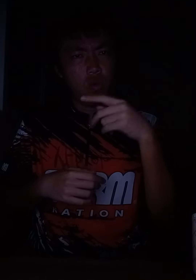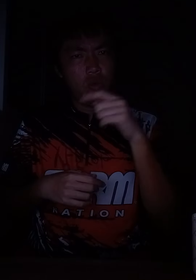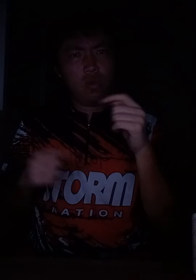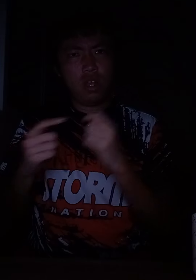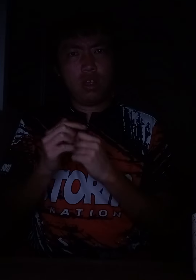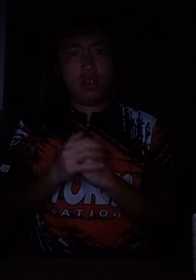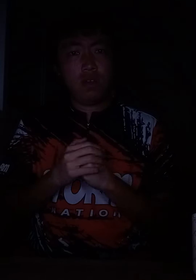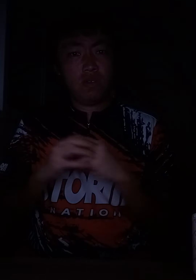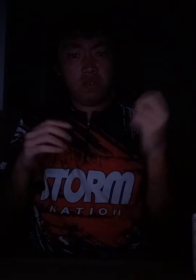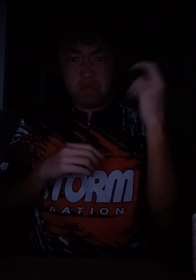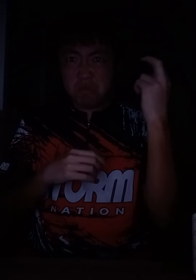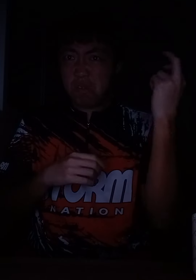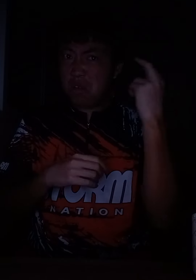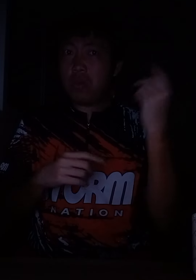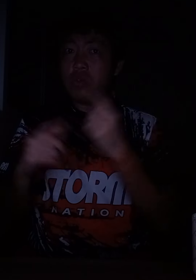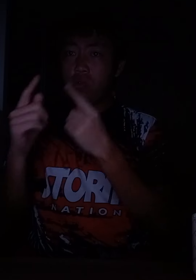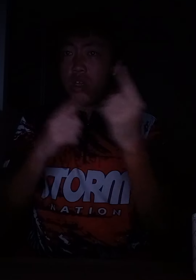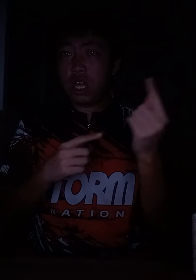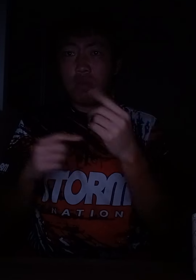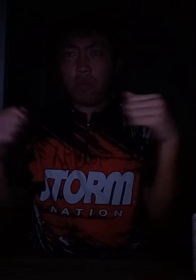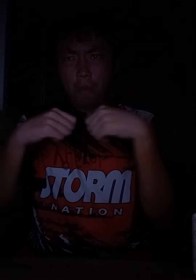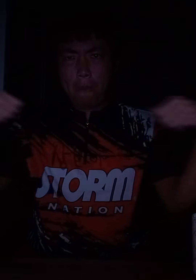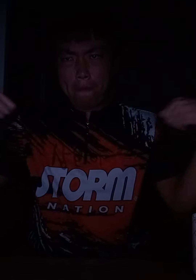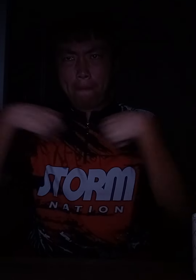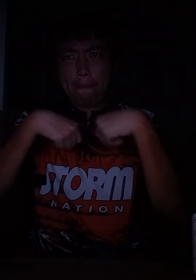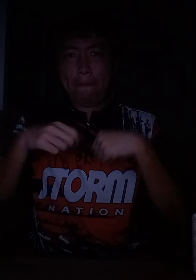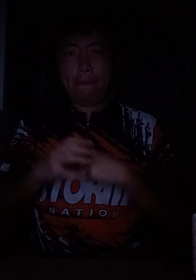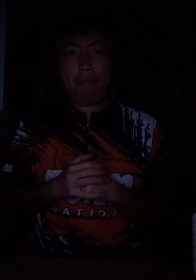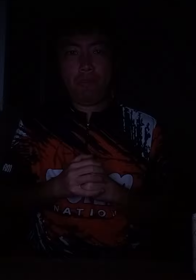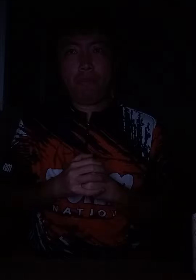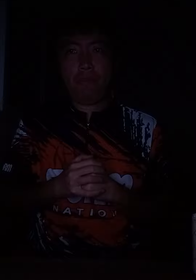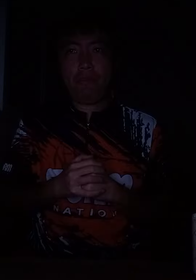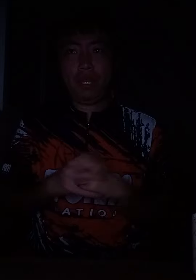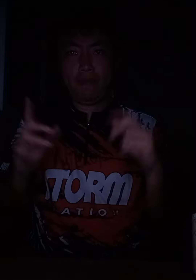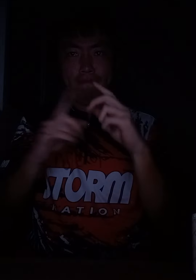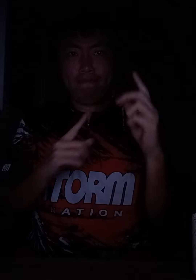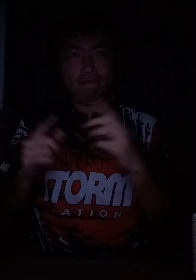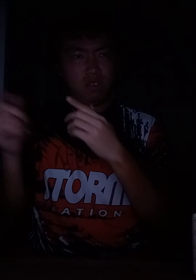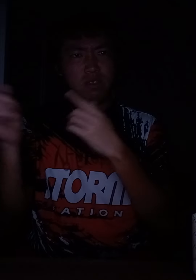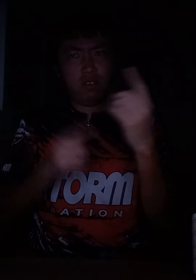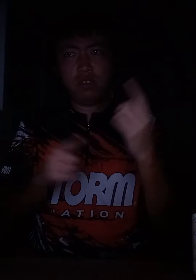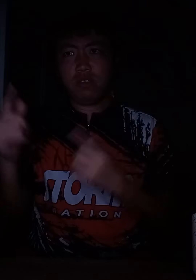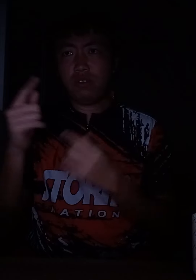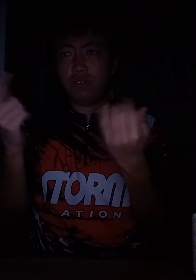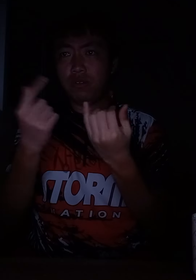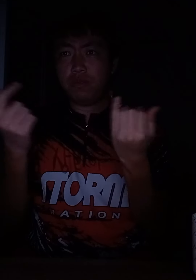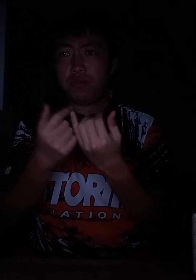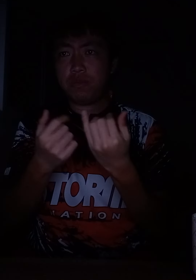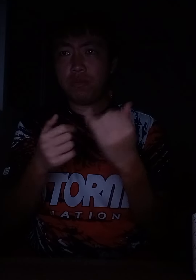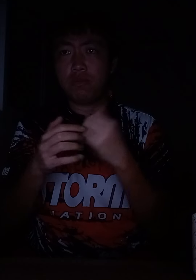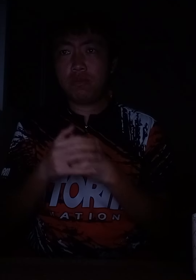승객과 신고를 받고 출동한 영무원을 폭행했습니다. 난동 부린 소년자를 제지하던 승객분과 현장